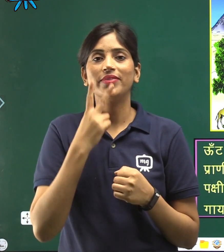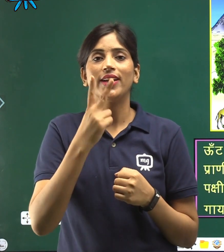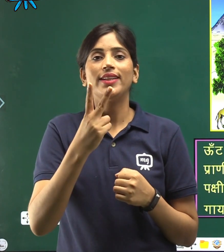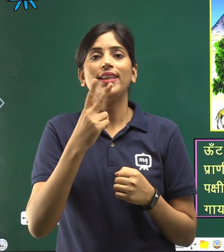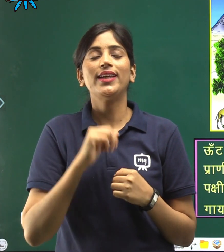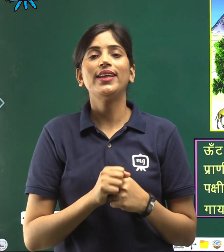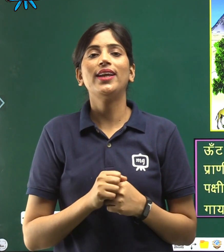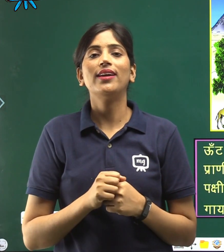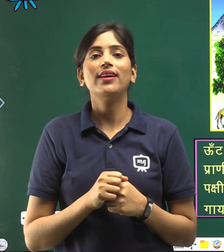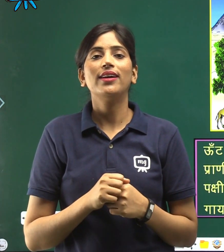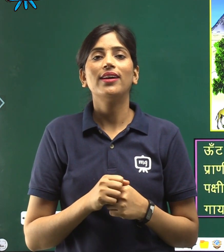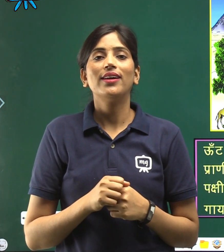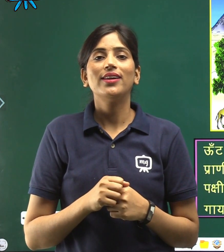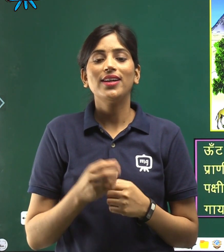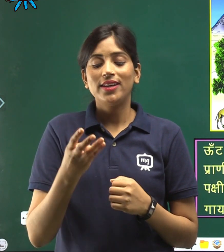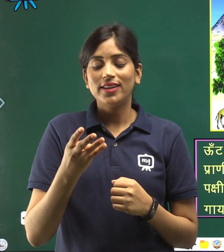देखिए,